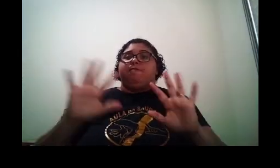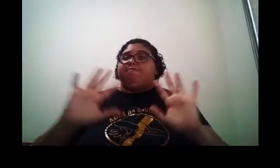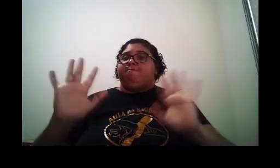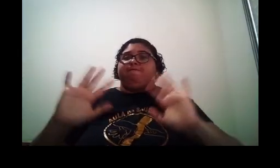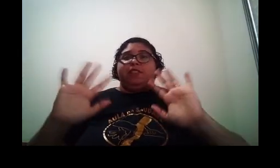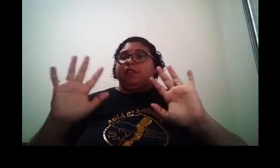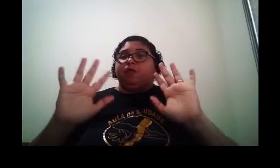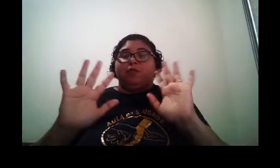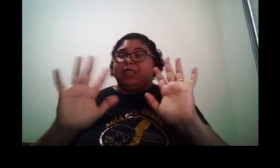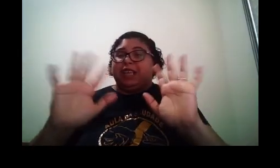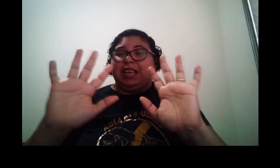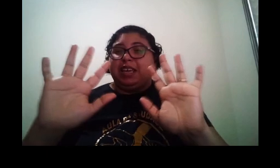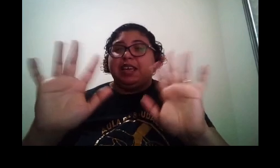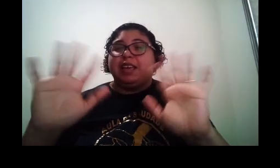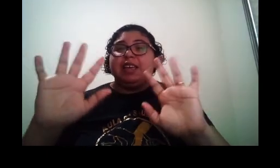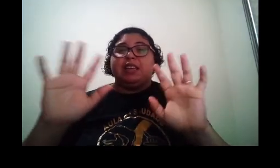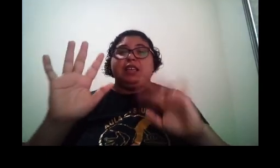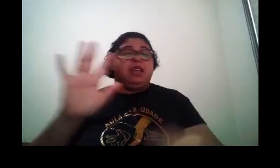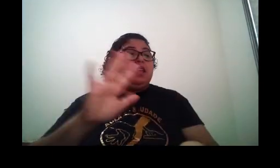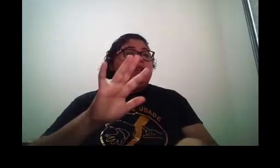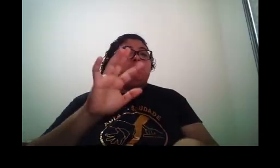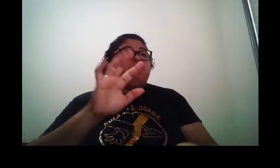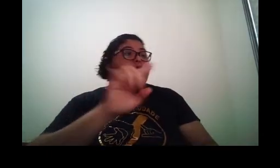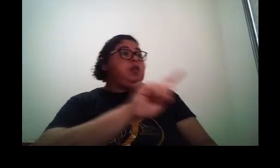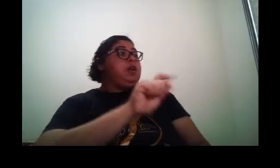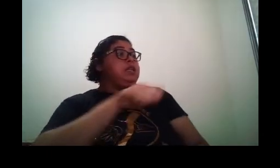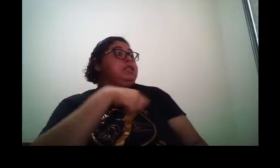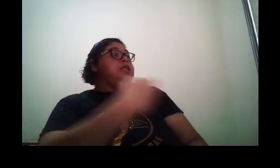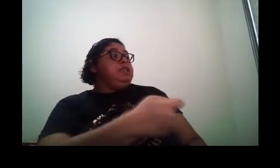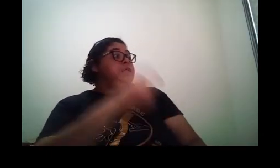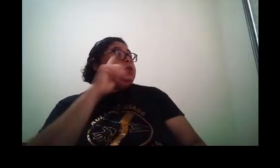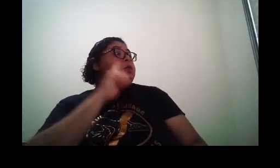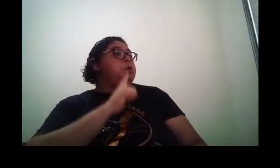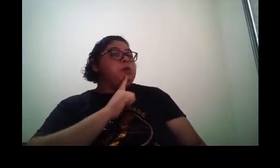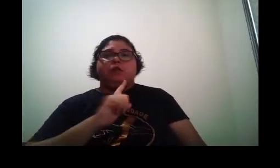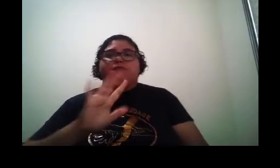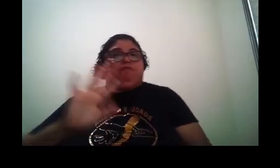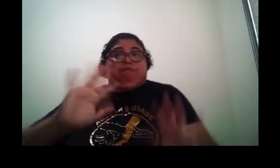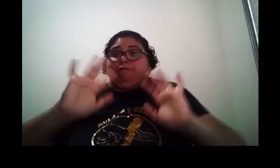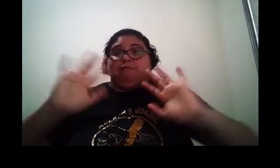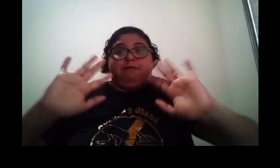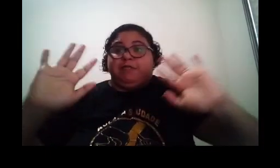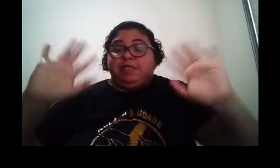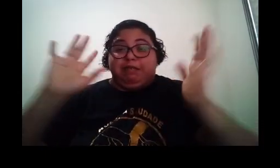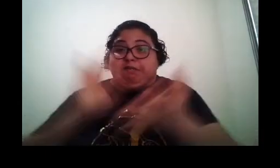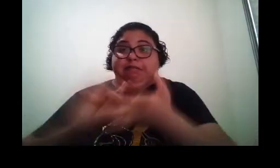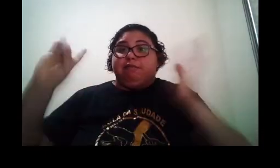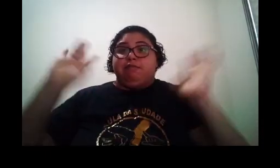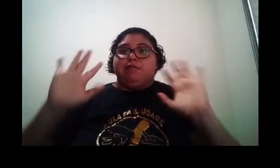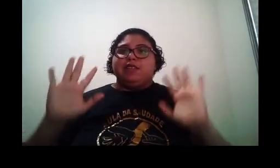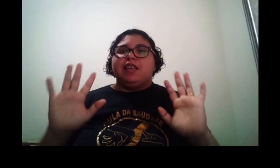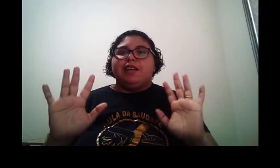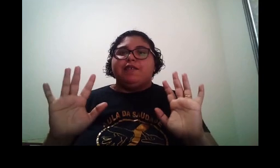ter acesso à língua de sinais, não aceitam intérpretes, não querem ser denominados como pessoa surda, né? Eles